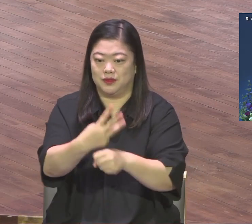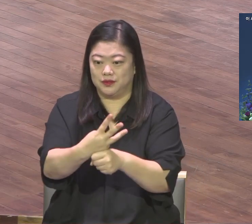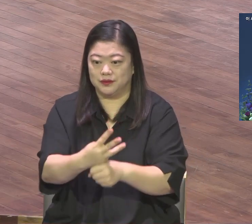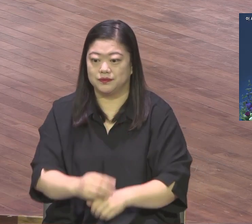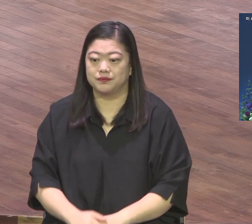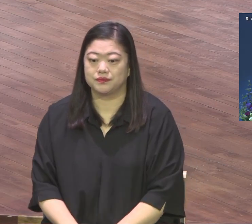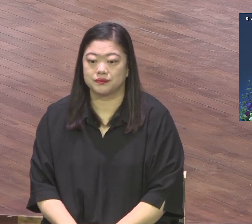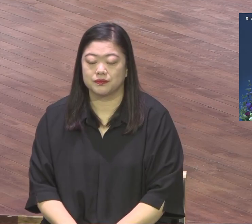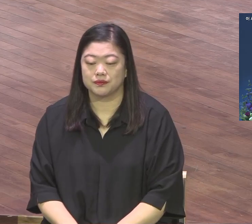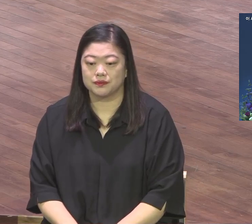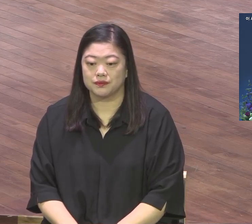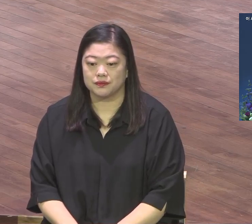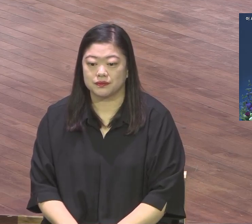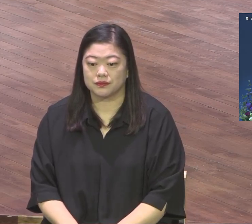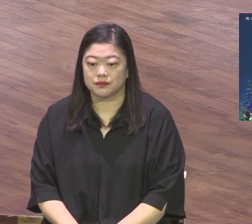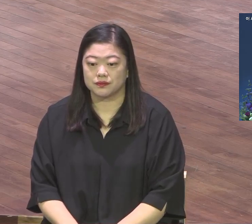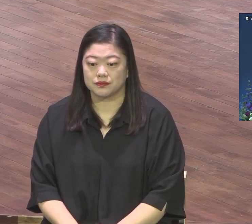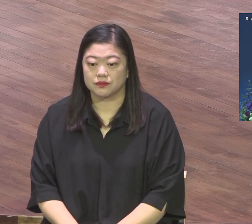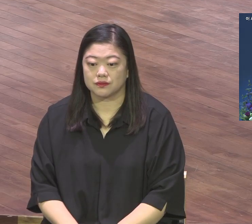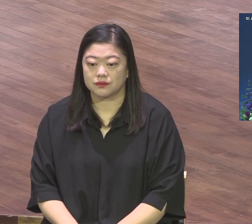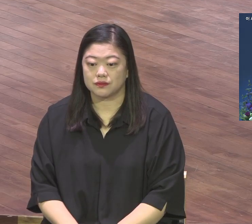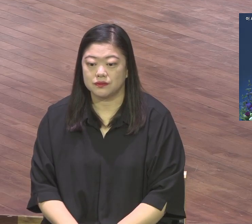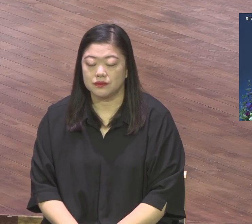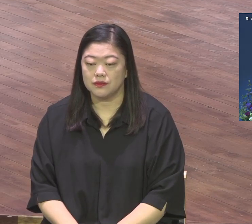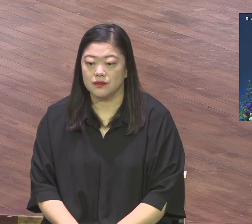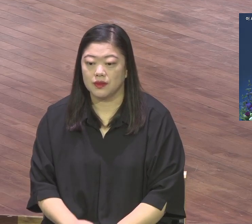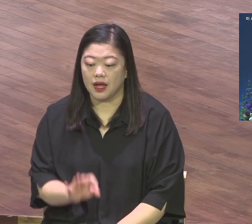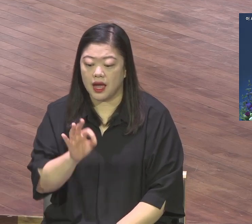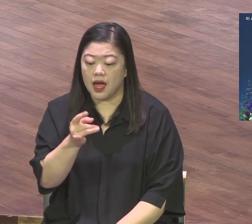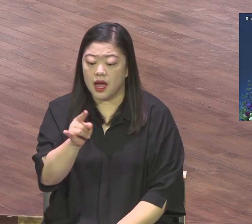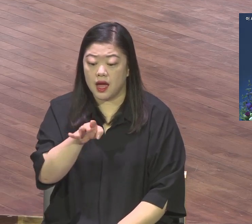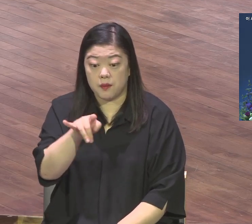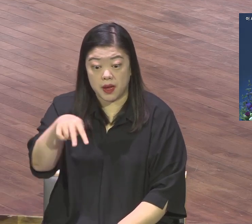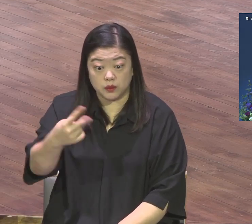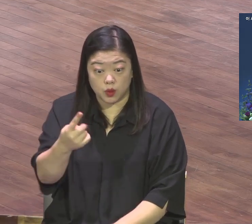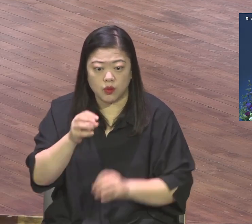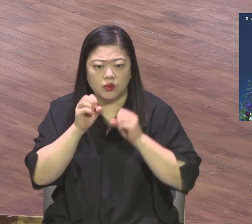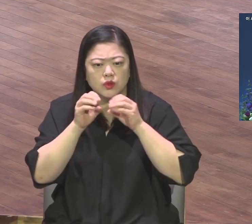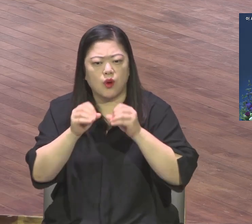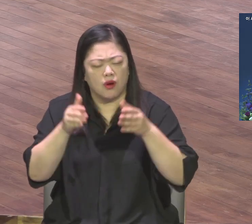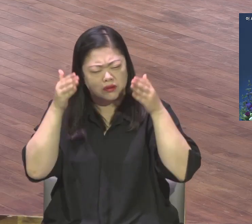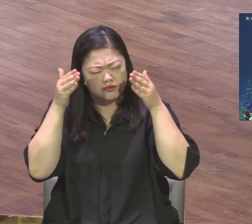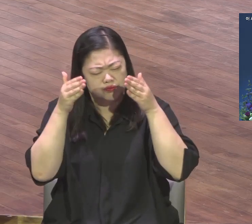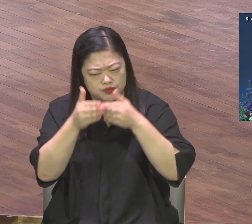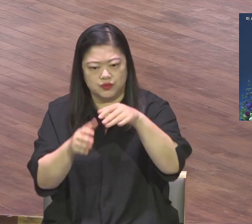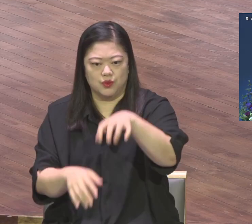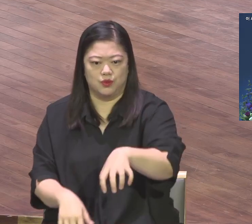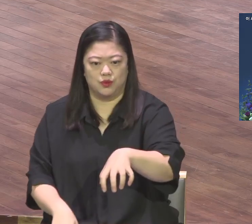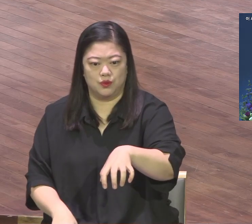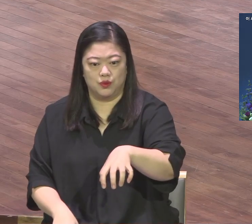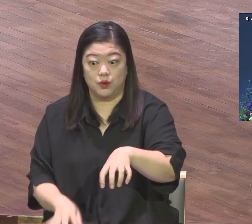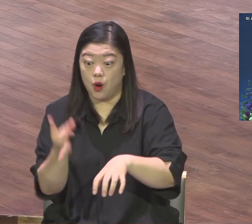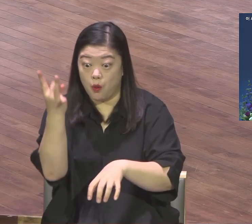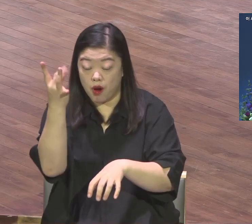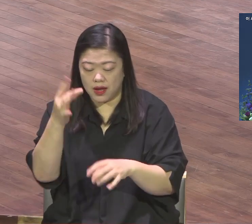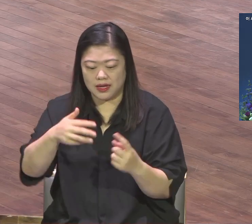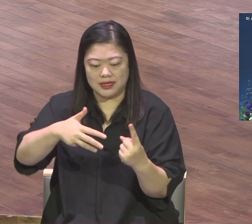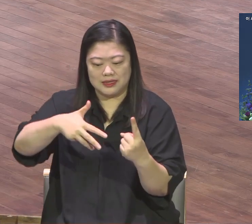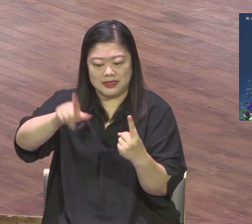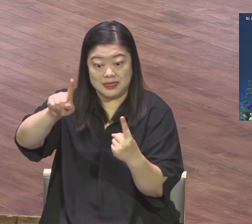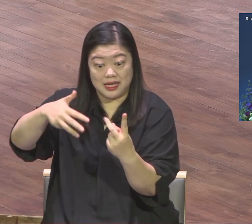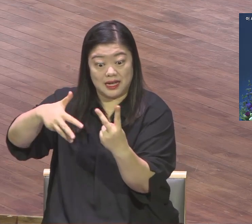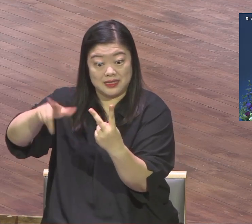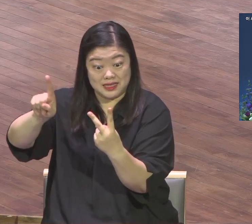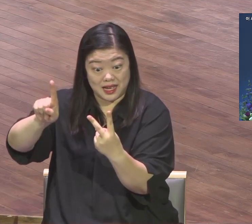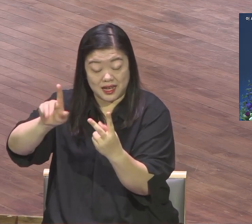선교 전략적 요충지였다. 그렇게 말을 합니다. 사실 제2차 선교 여행 할 때 바울은